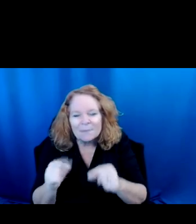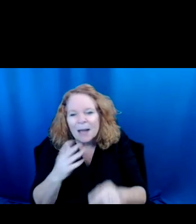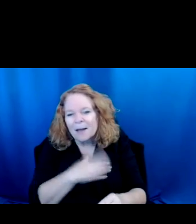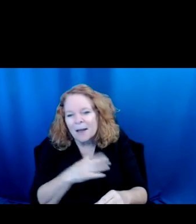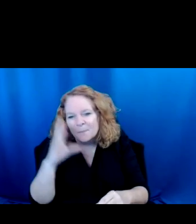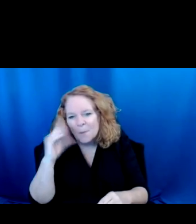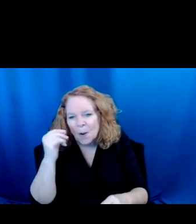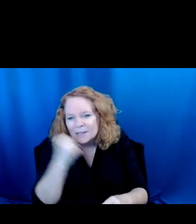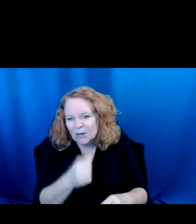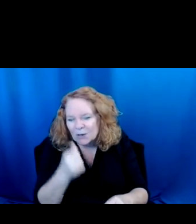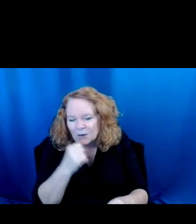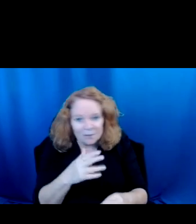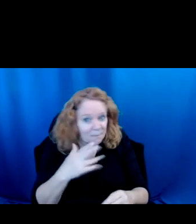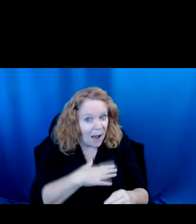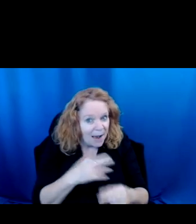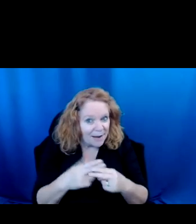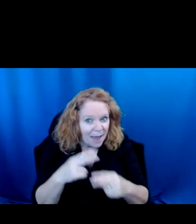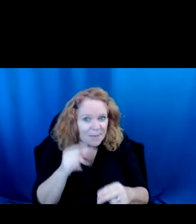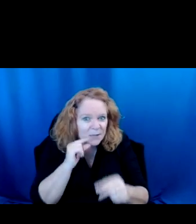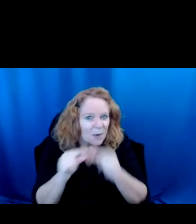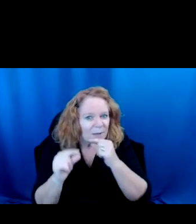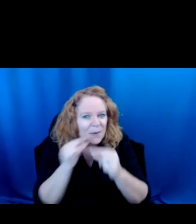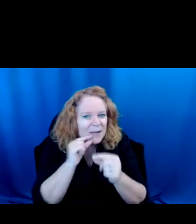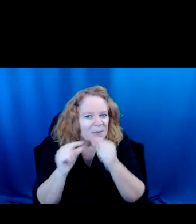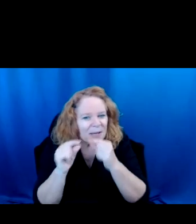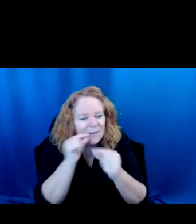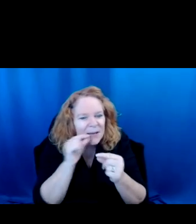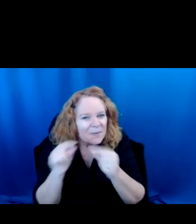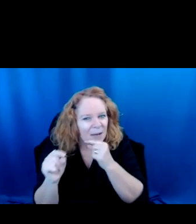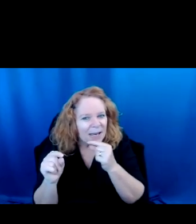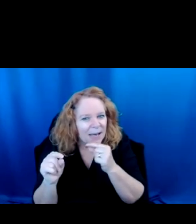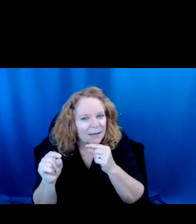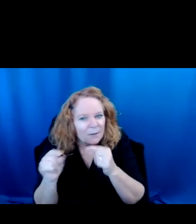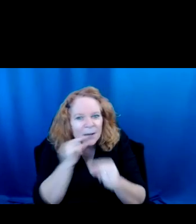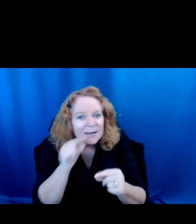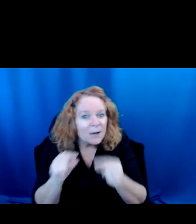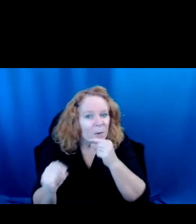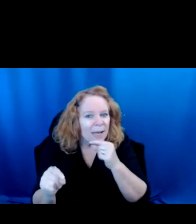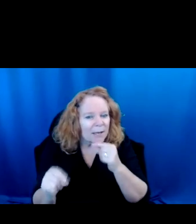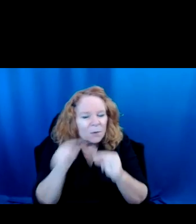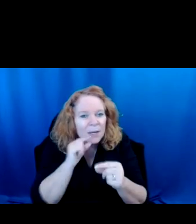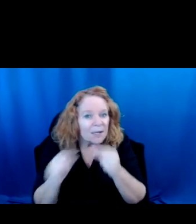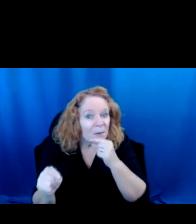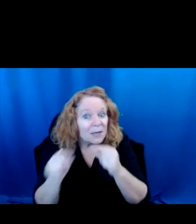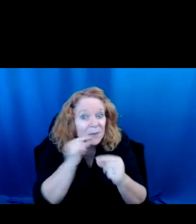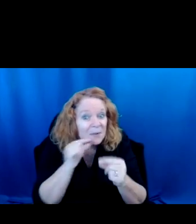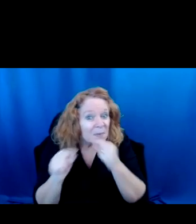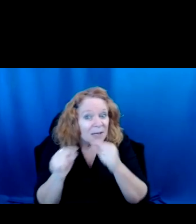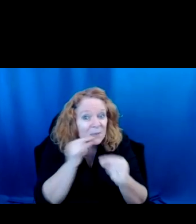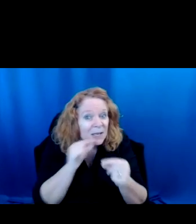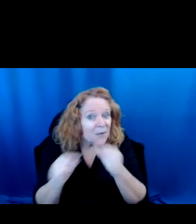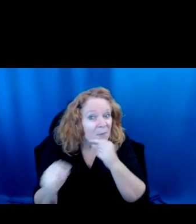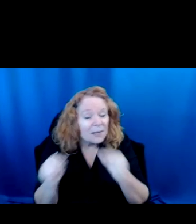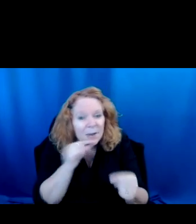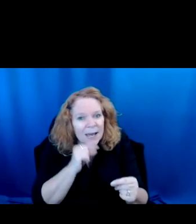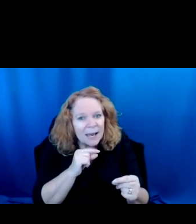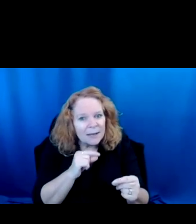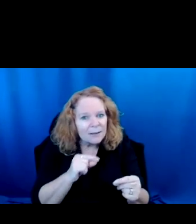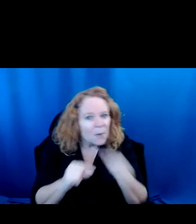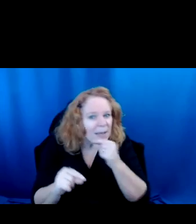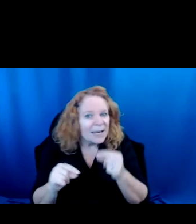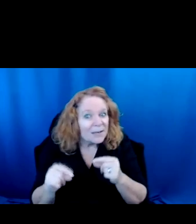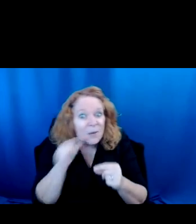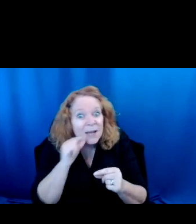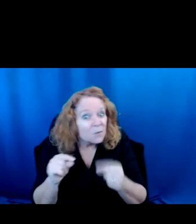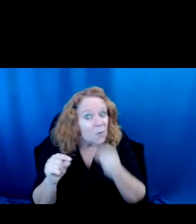boys and girls. My name is Gwyn, Gwyn, Gwyn, Gwyn, Gwynny, Gwyn, Gwyn, Gwyn, Gwyn, a Gwyn, Gwyn, Gwyn, Gwyn, Gwynny, Gwyn, Gwyn,